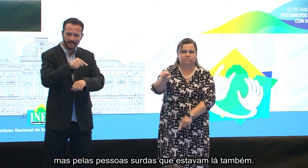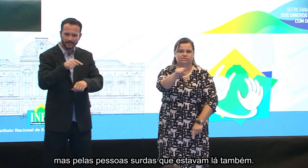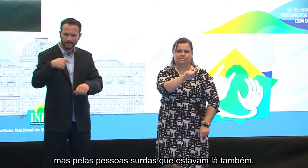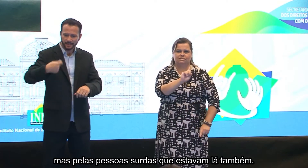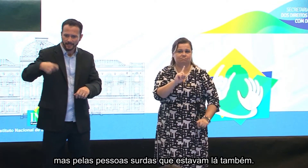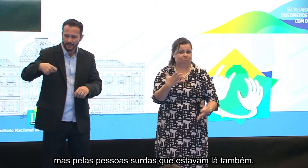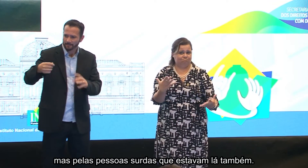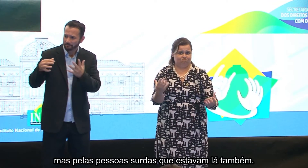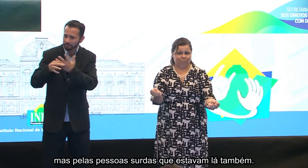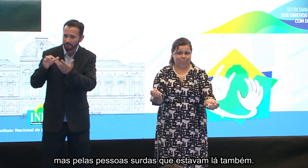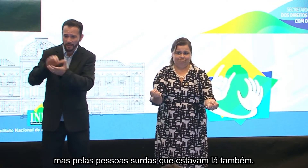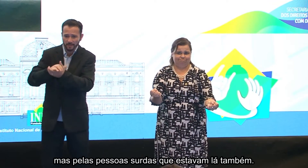surdas que estavam lá também.